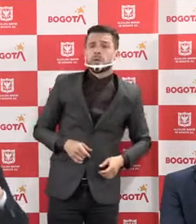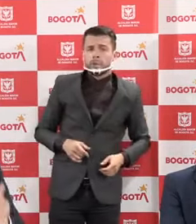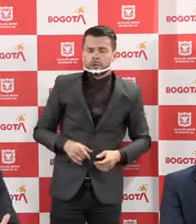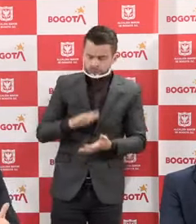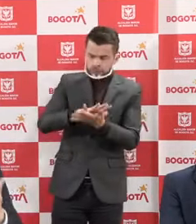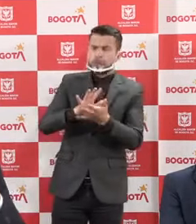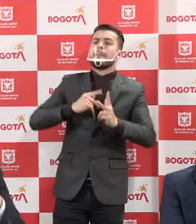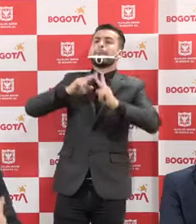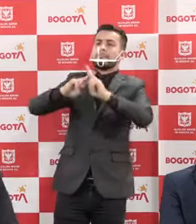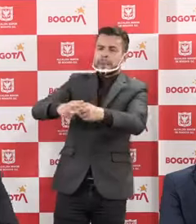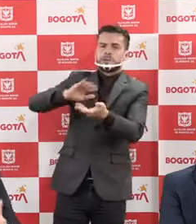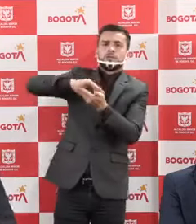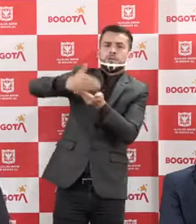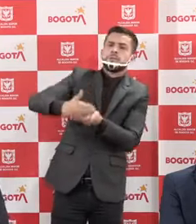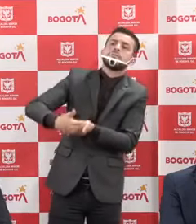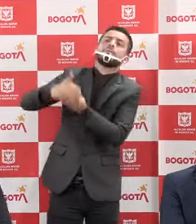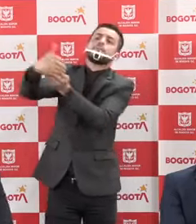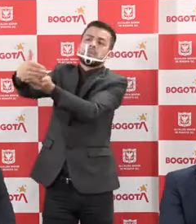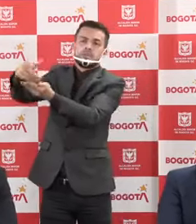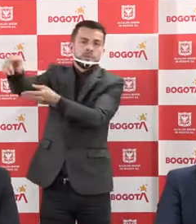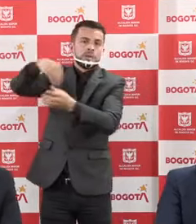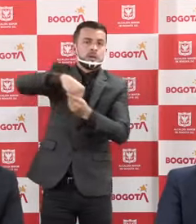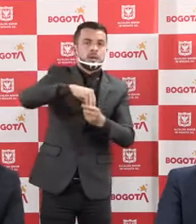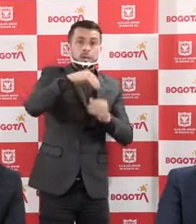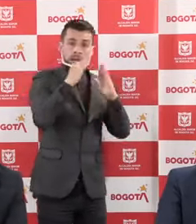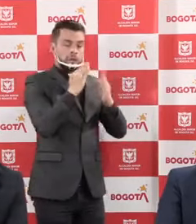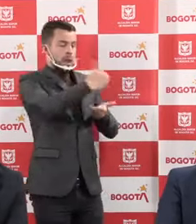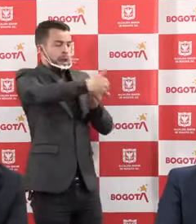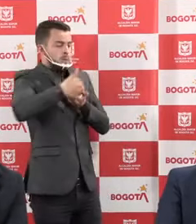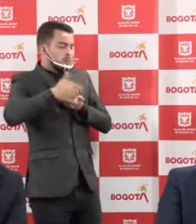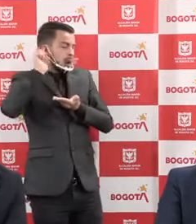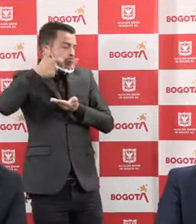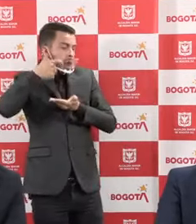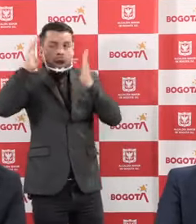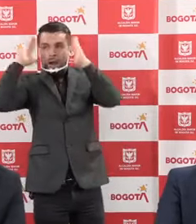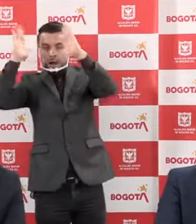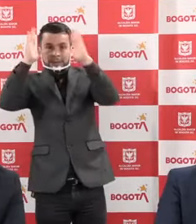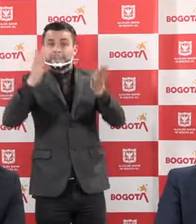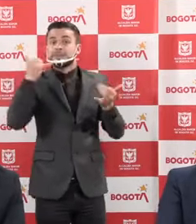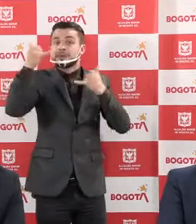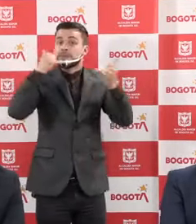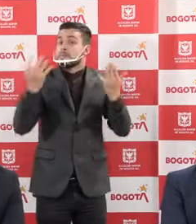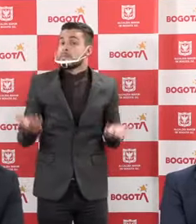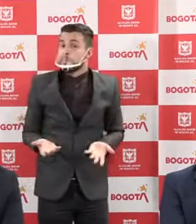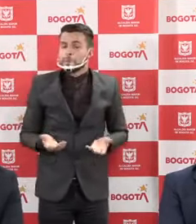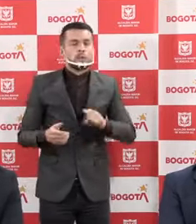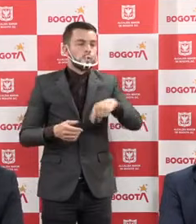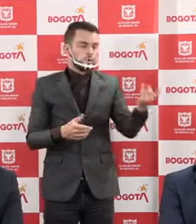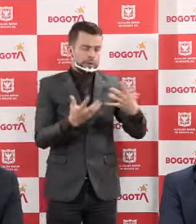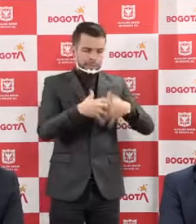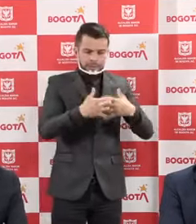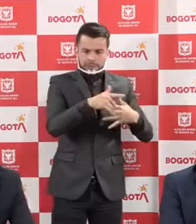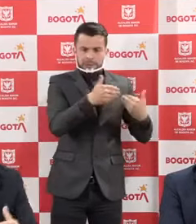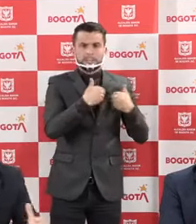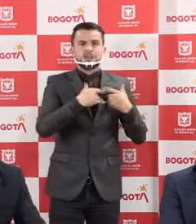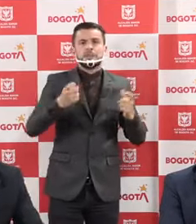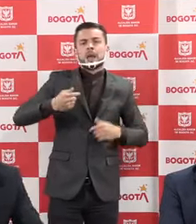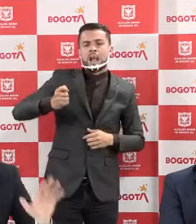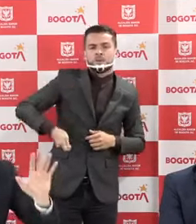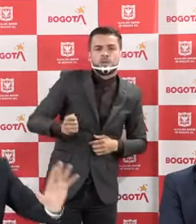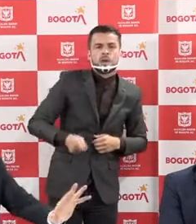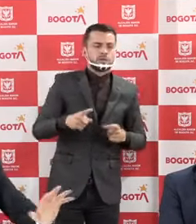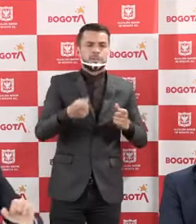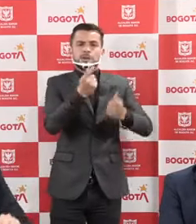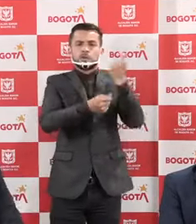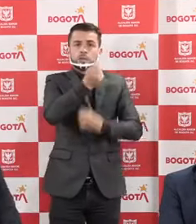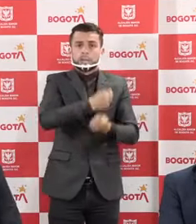remoto para que hagan atención de llamadas desde casa las empresas que trabajan con servicios de abogados de contabilidad